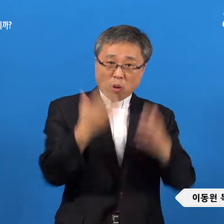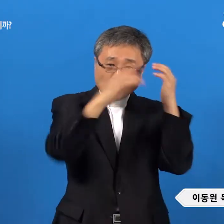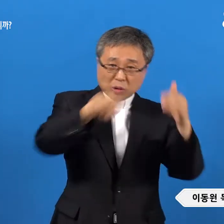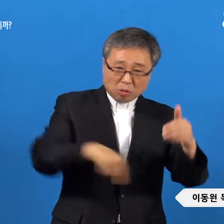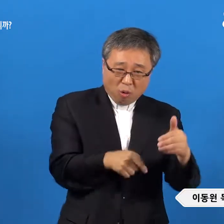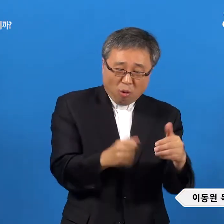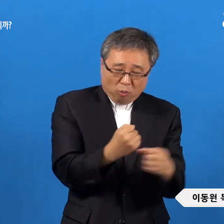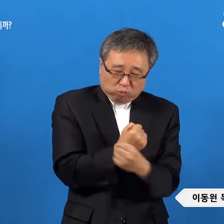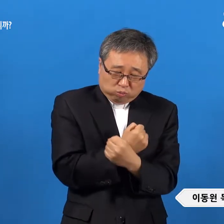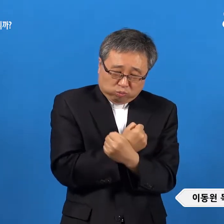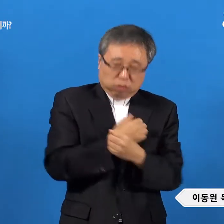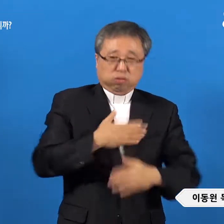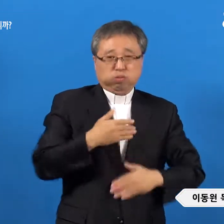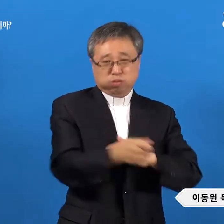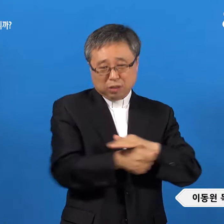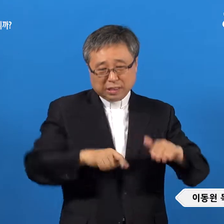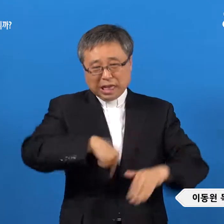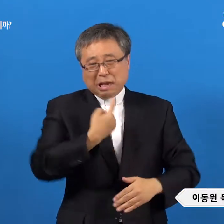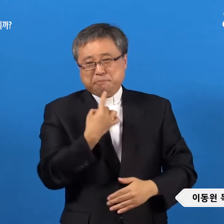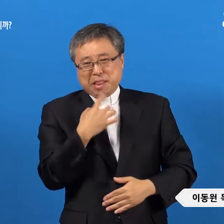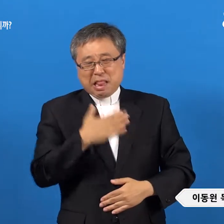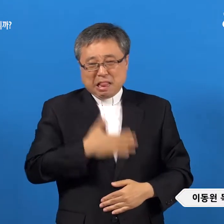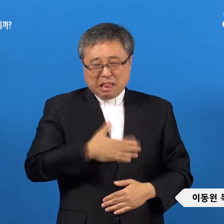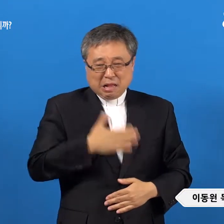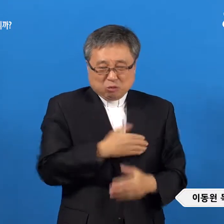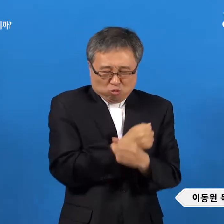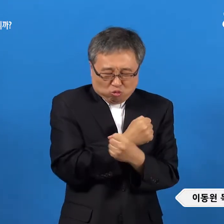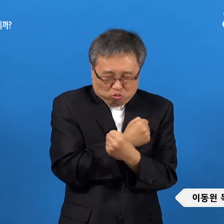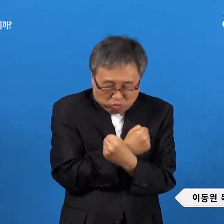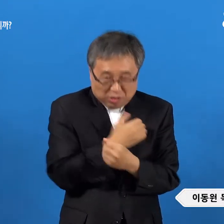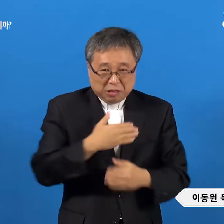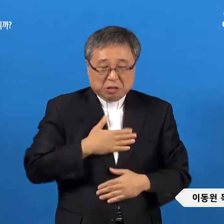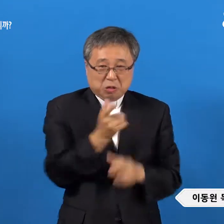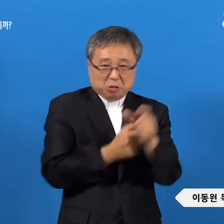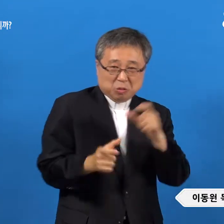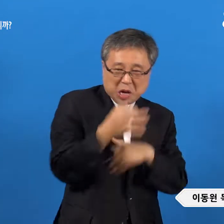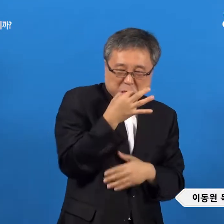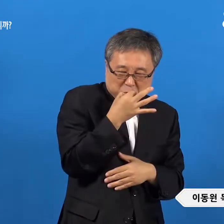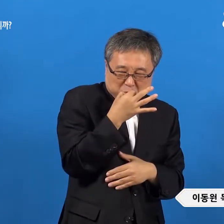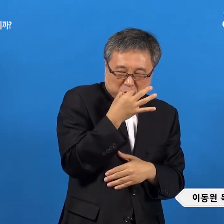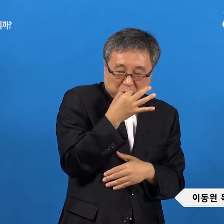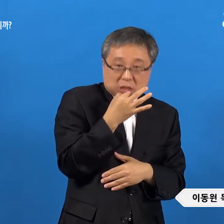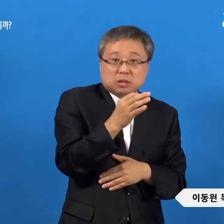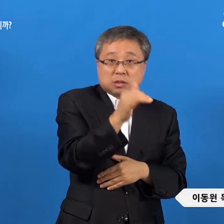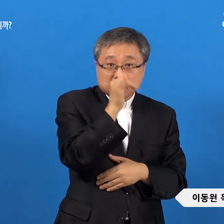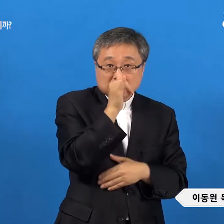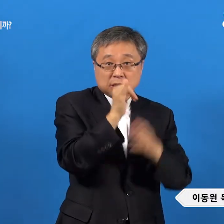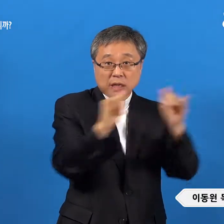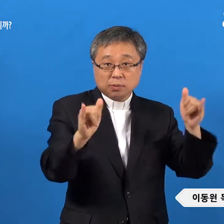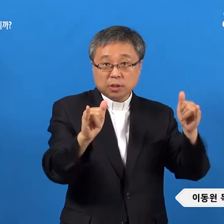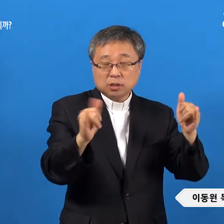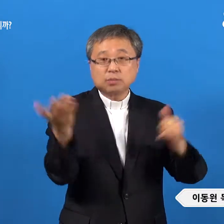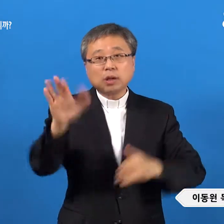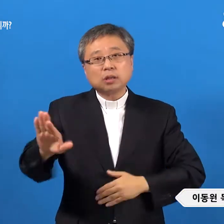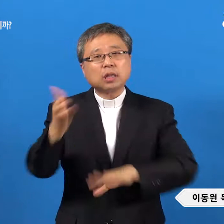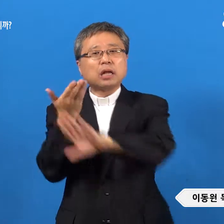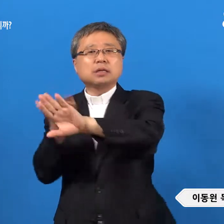움츠려들고 고난 속에 더 자기밖에 모르고 움츠려드는 더욱 이기적인 사람이 있는가 하면 어떤 사람은 고난을